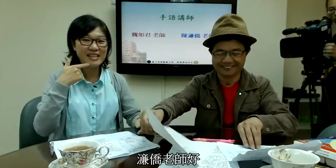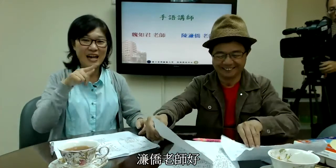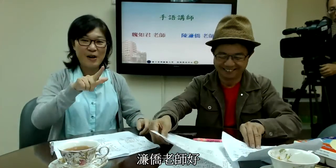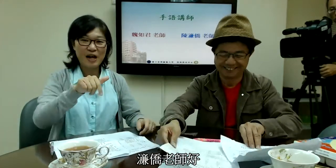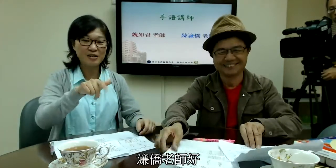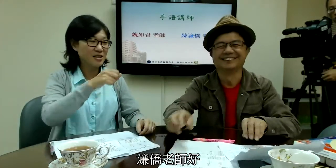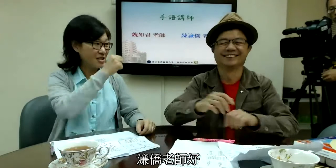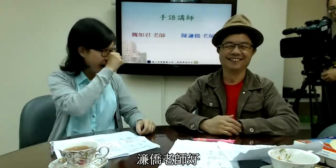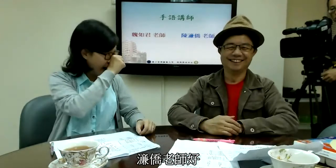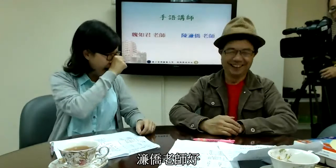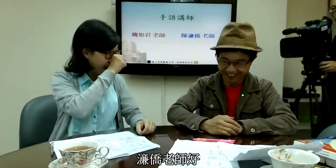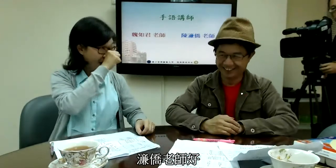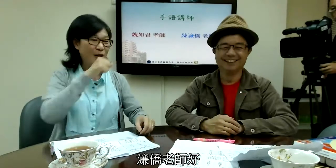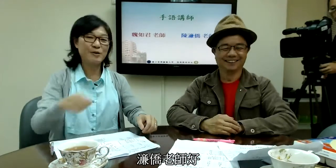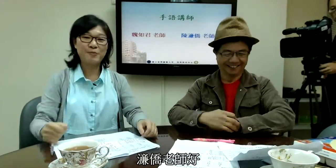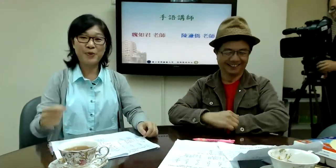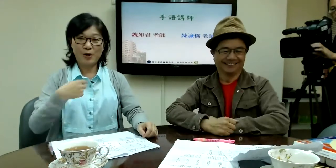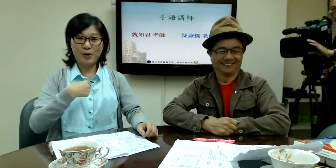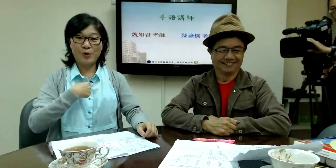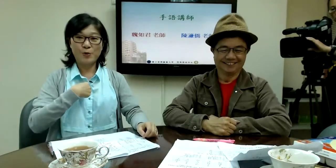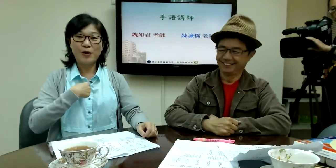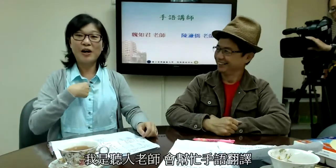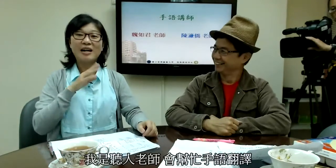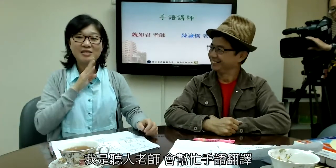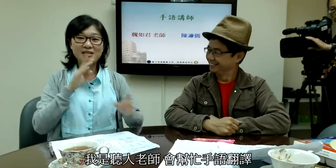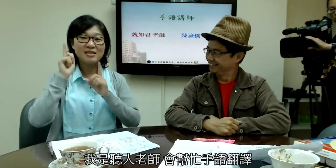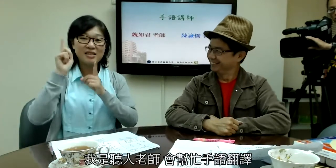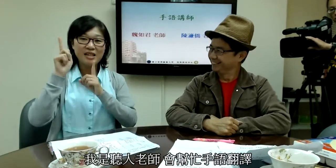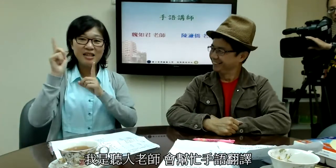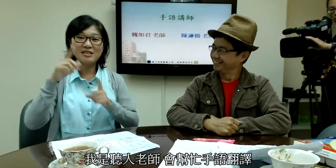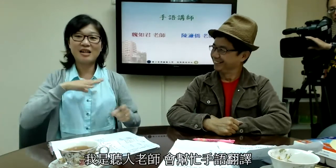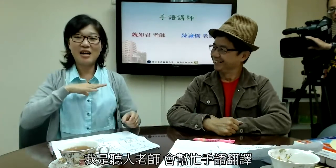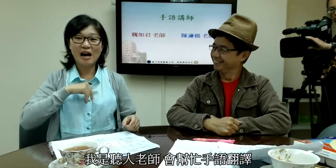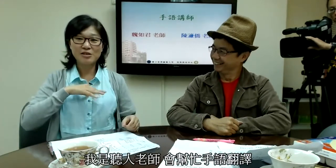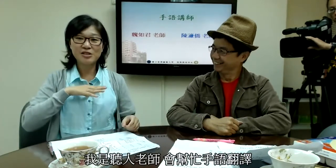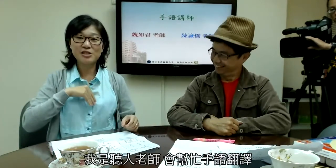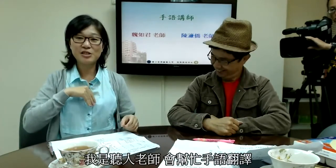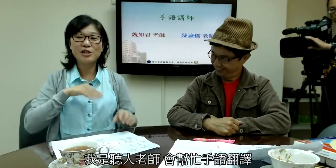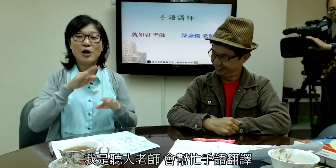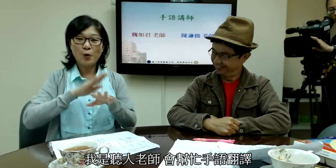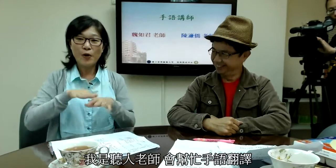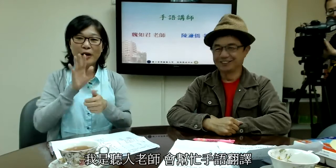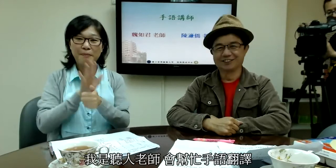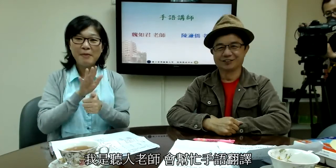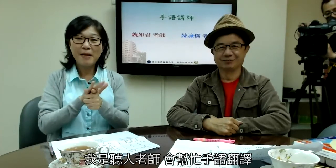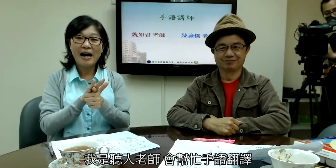桥老师好，我是听人老师，会帮